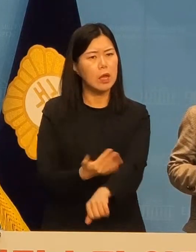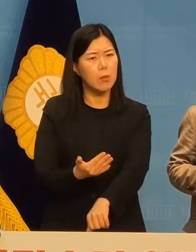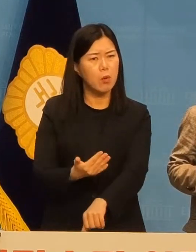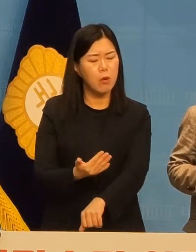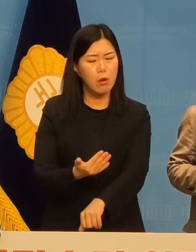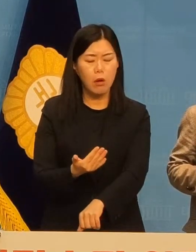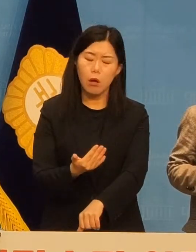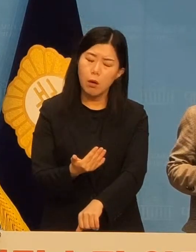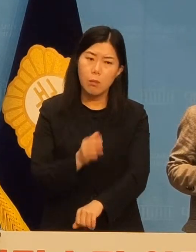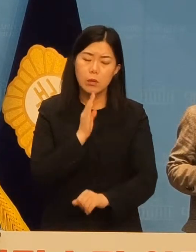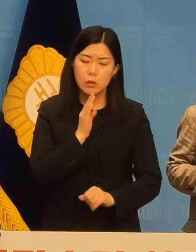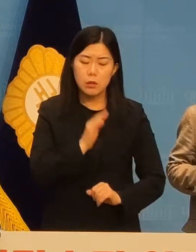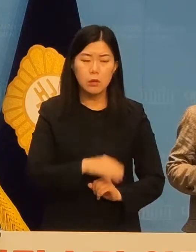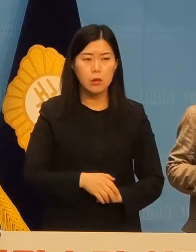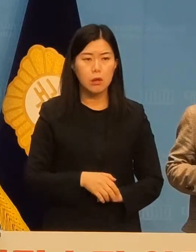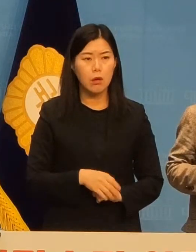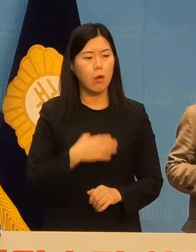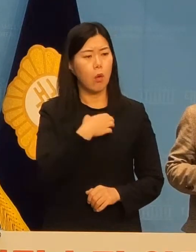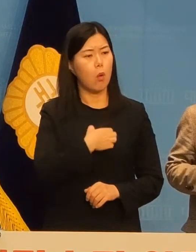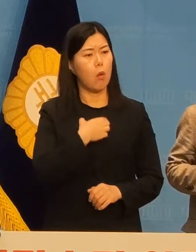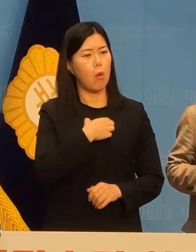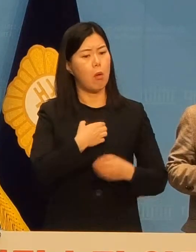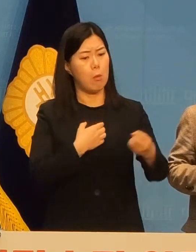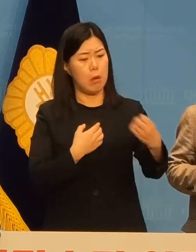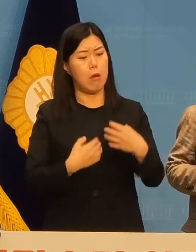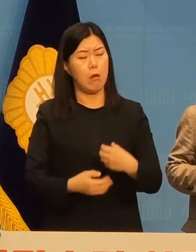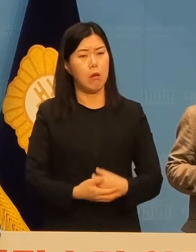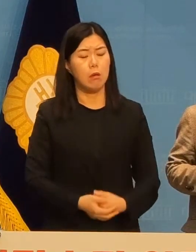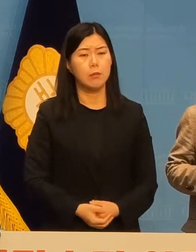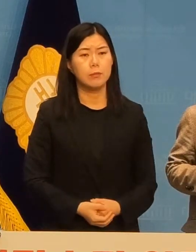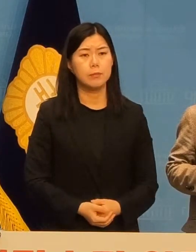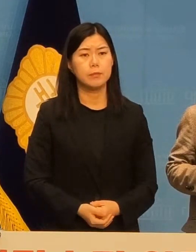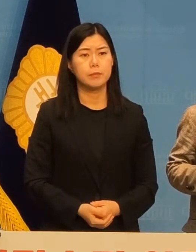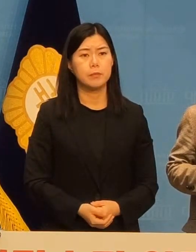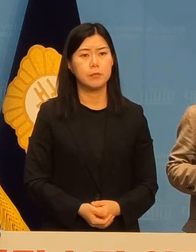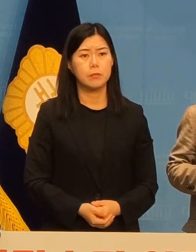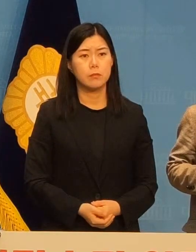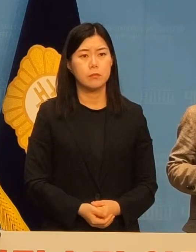아니냐, 이런 우려를 굉장히 많이 표시하고 계십니다.